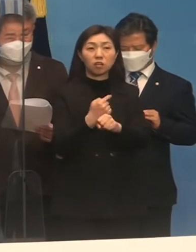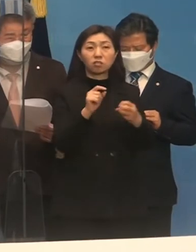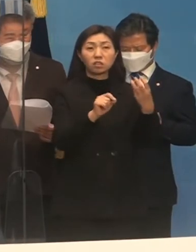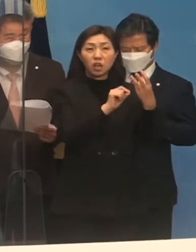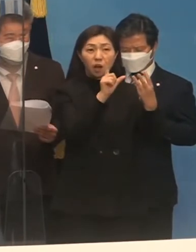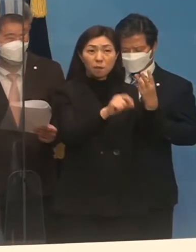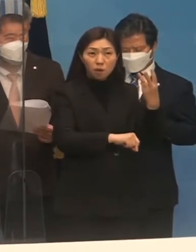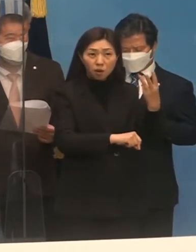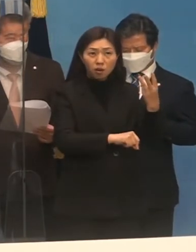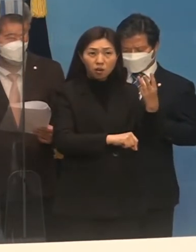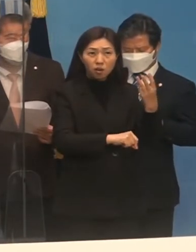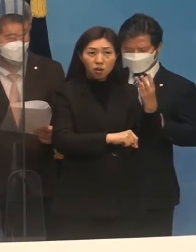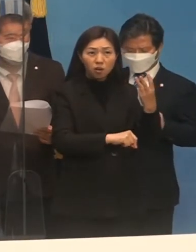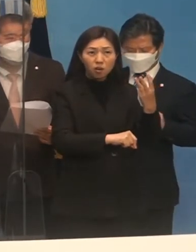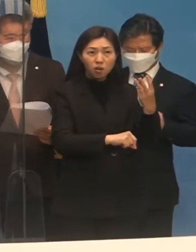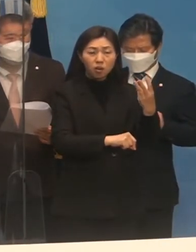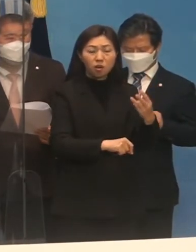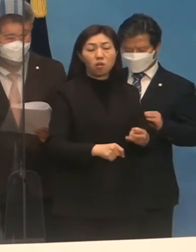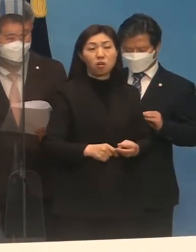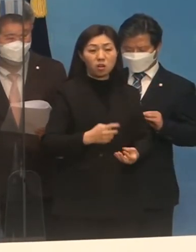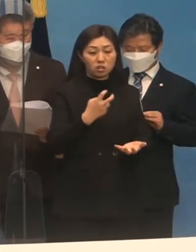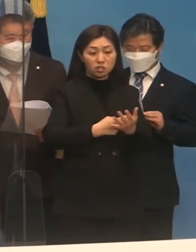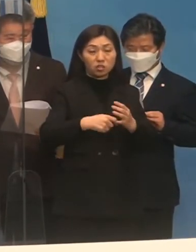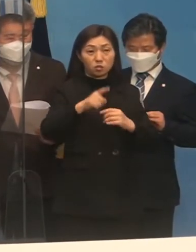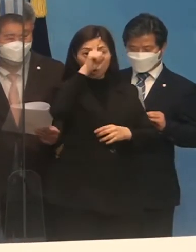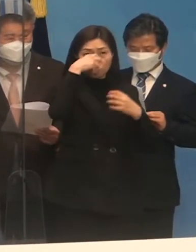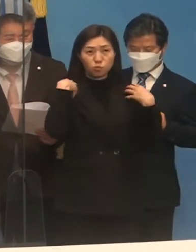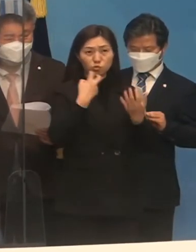왜 번복했는지 묻지 않을 수 없습니다.